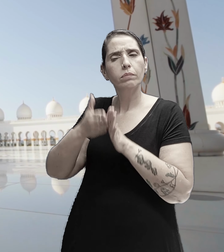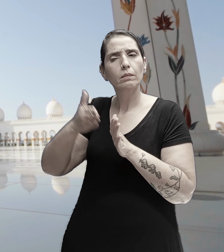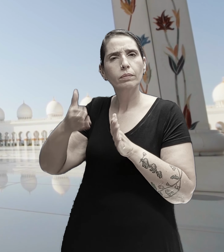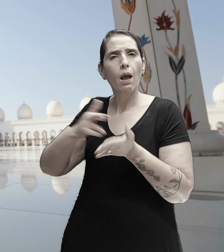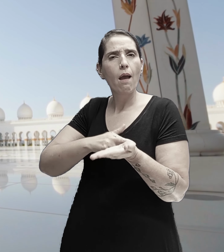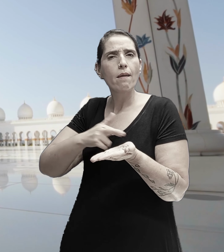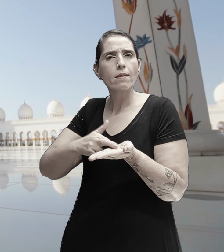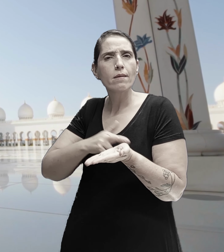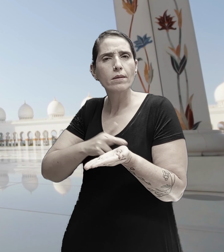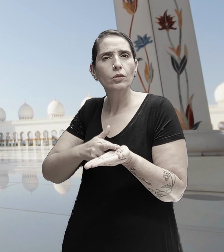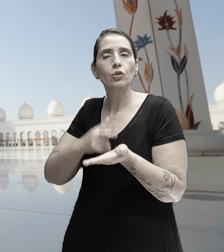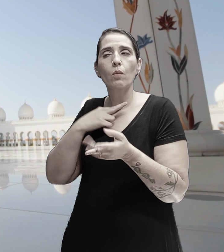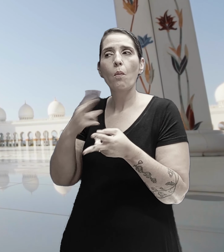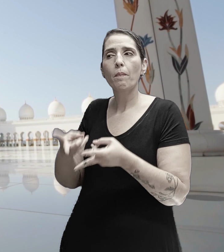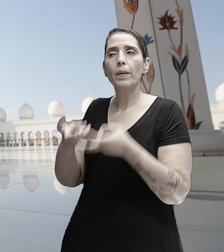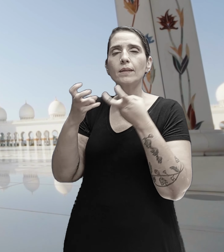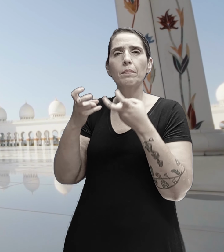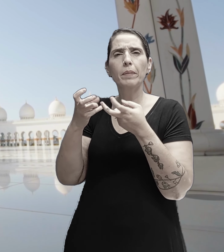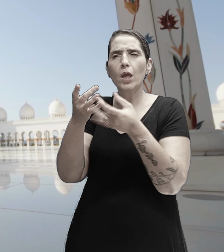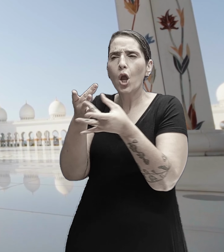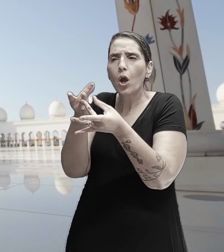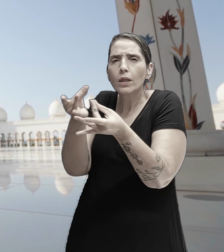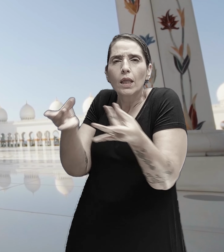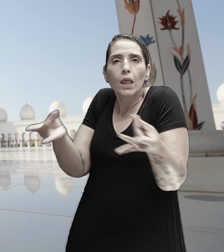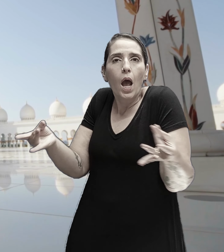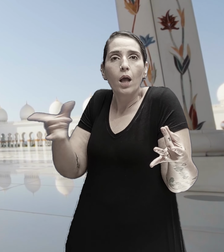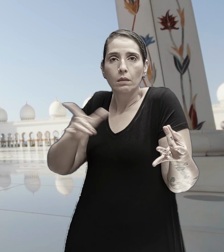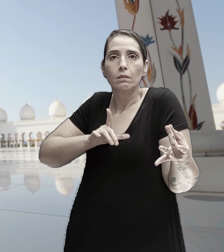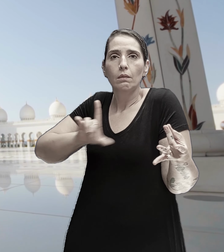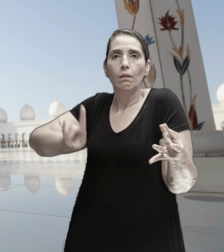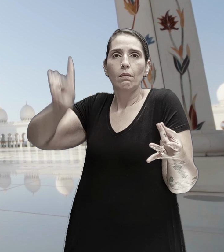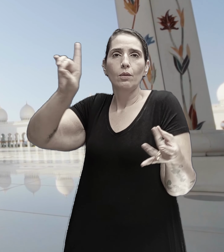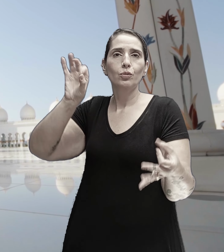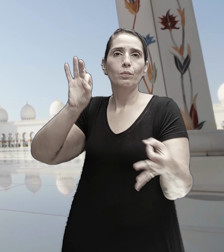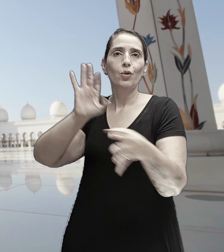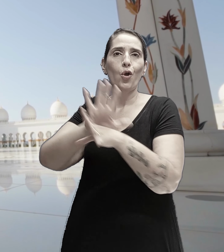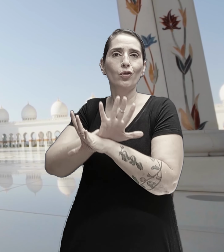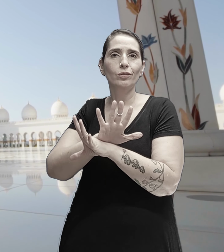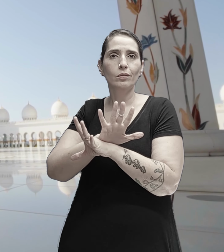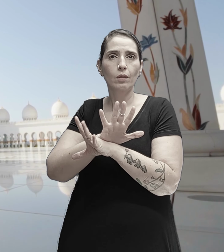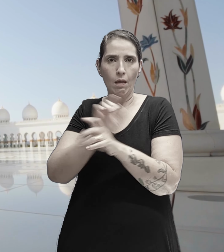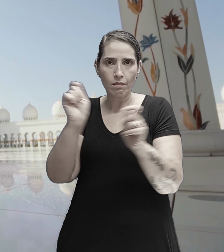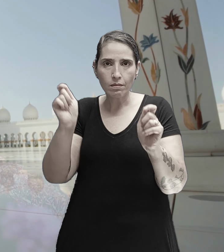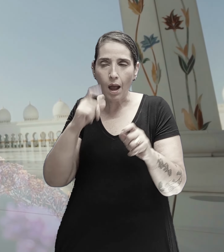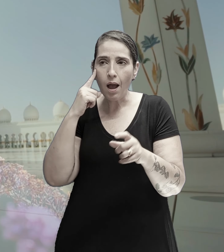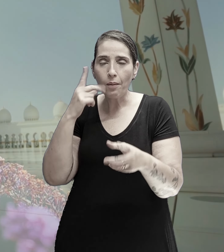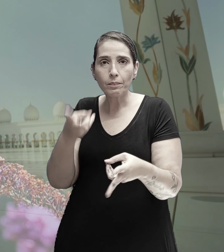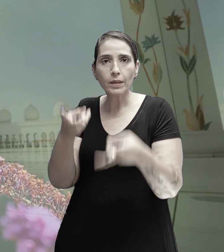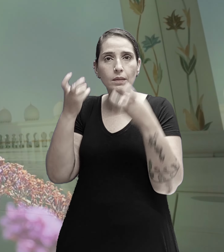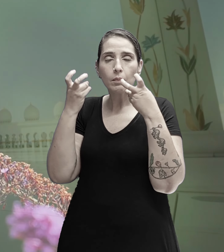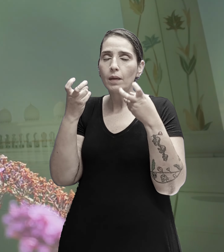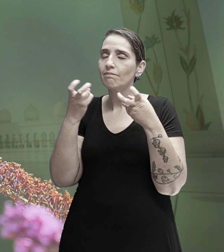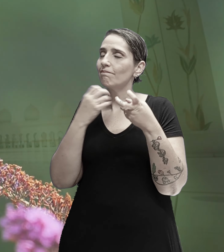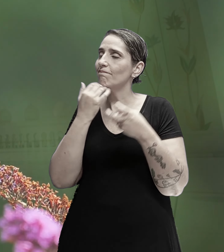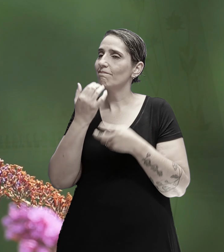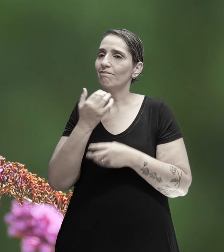Eu vi Deus nos detalhes pequenos, tão pequenos que não cabem no intervalo de um